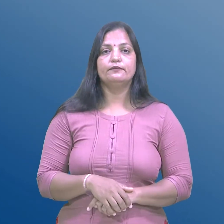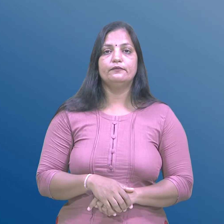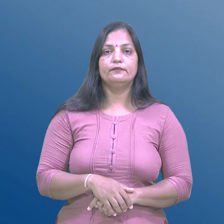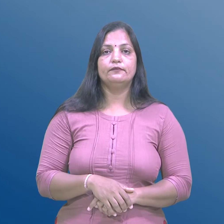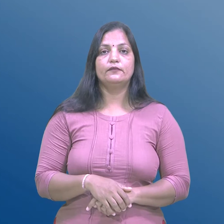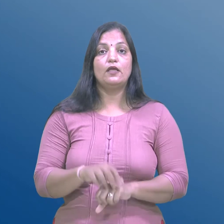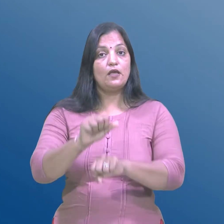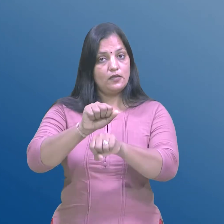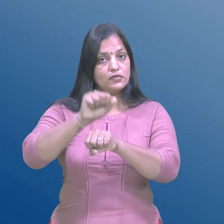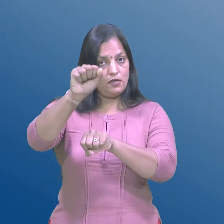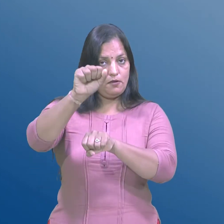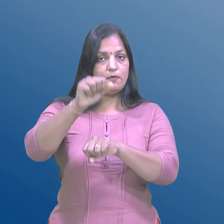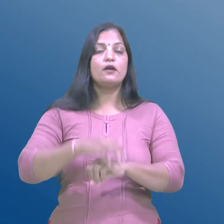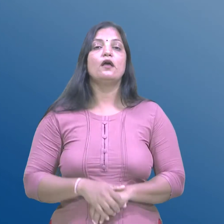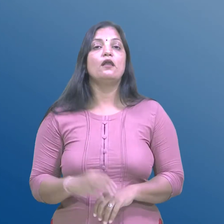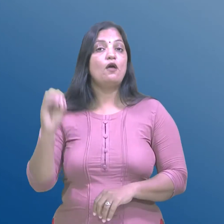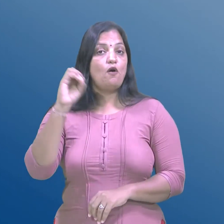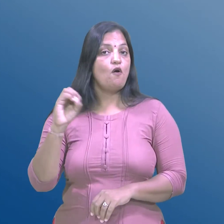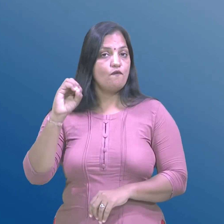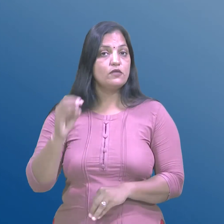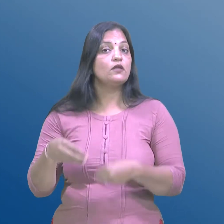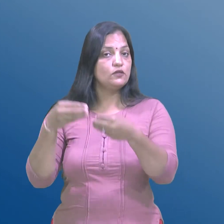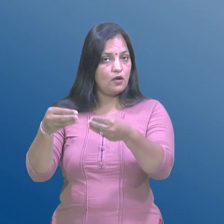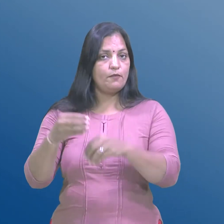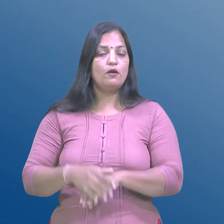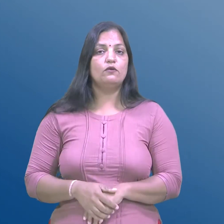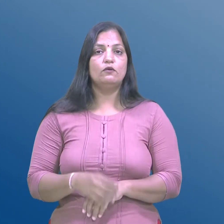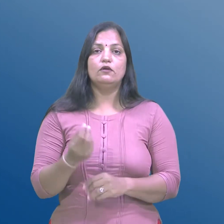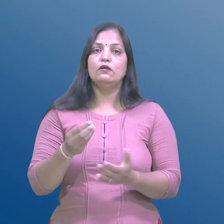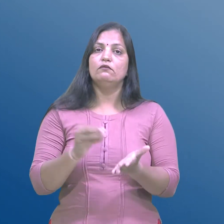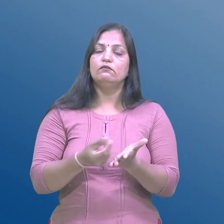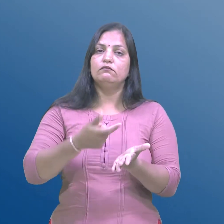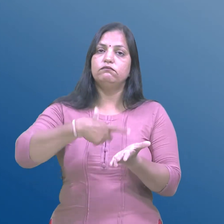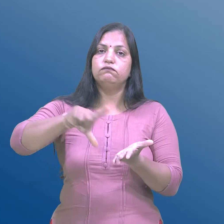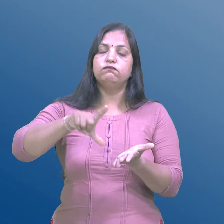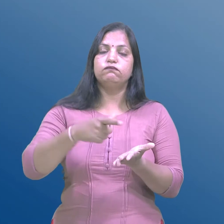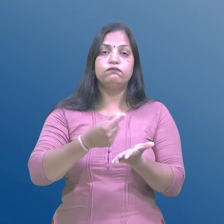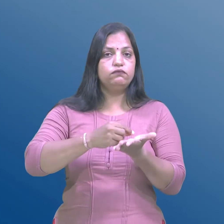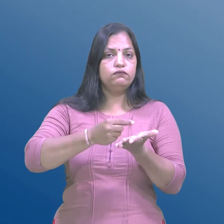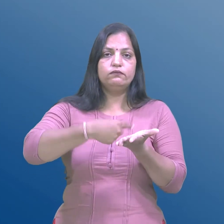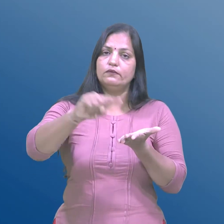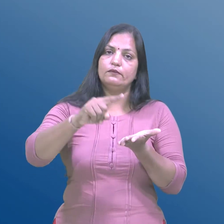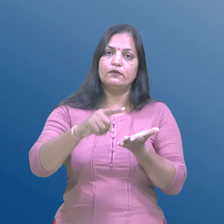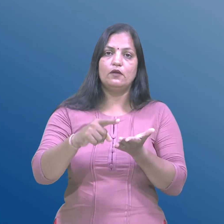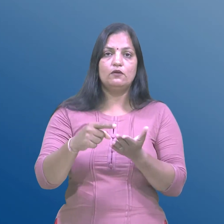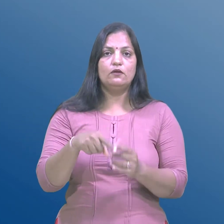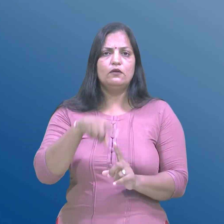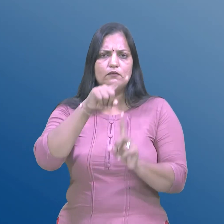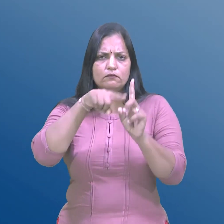પ્રમાણપત્ર આપનાર અધિકારીએ પ્રમાણિત કર્યા મુજબ માપી શકાય એ રીતે